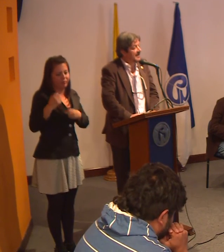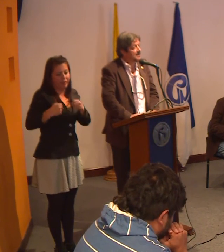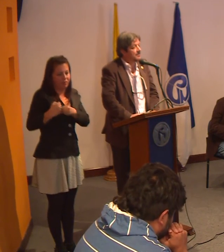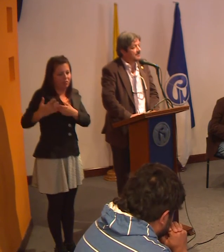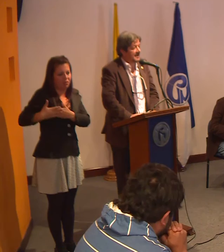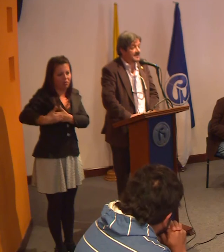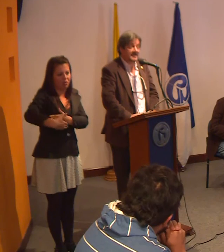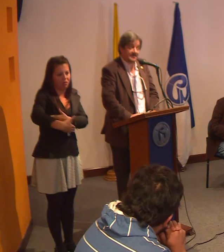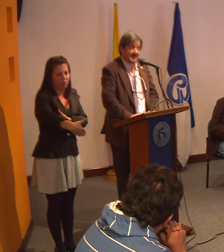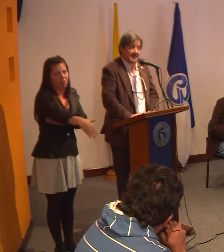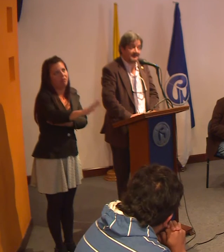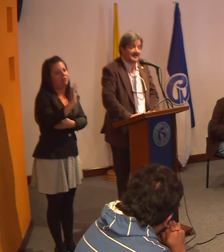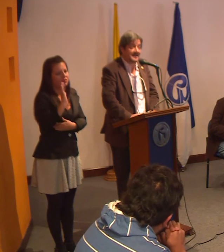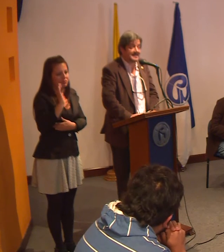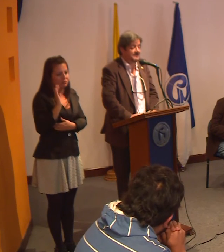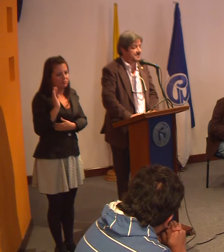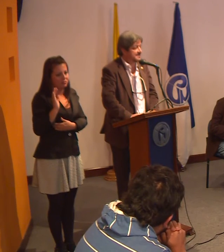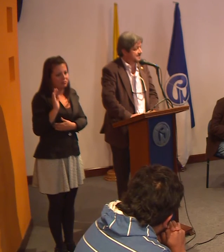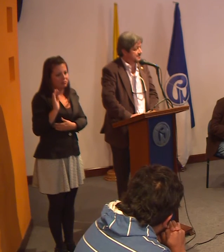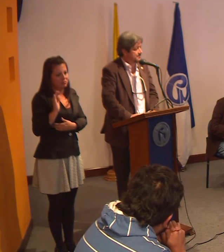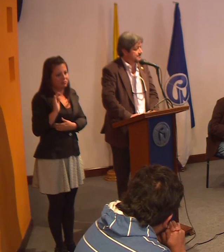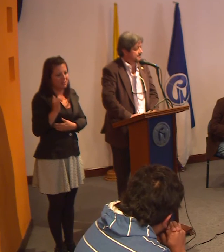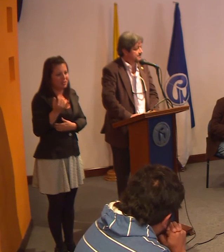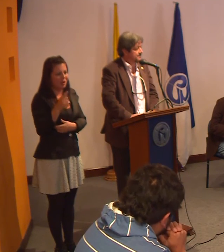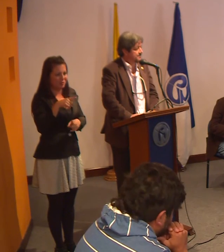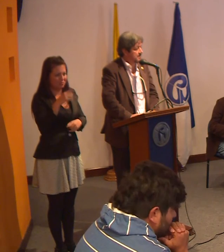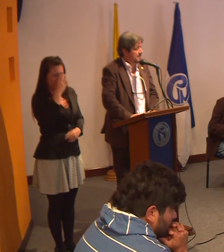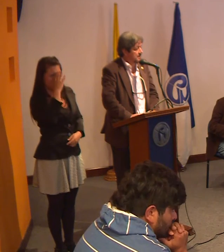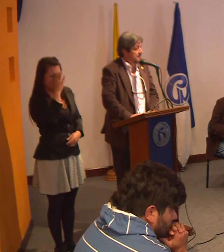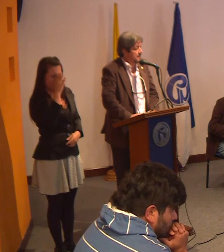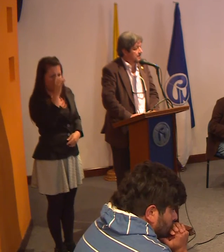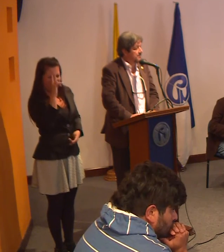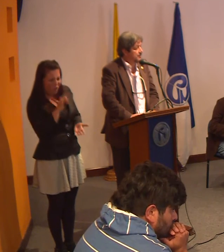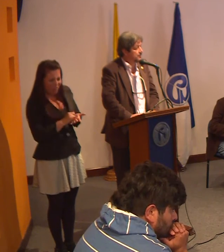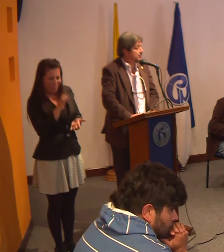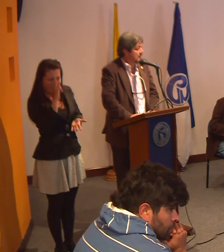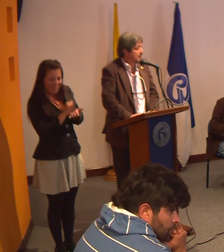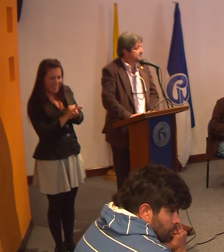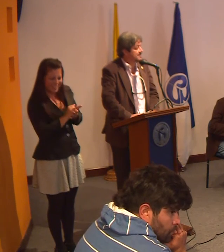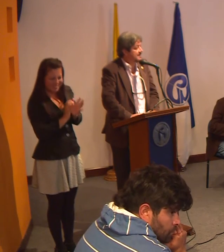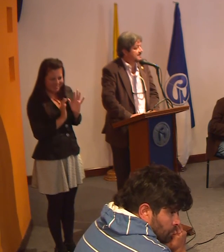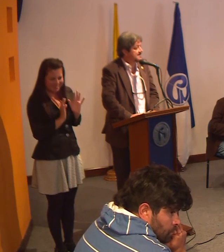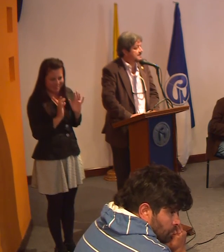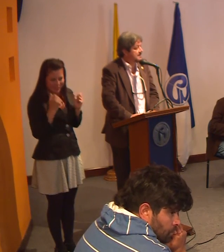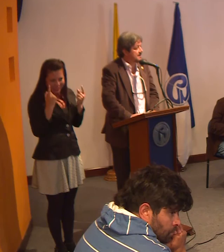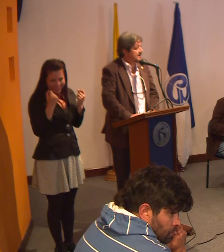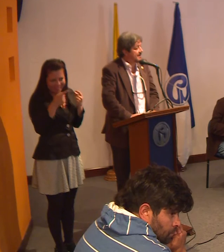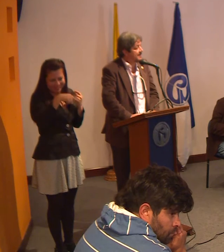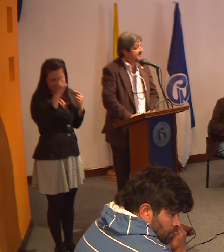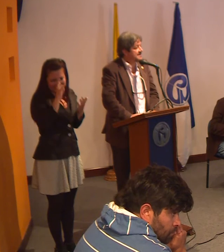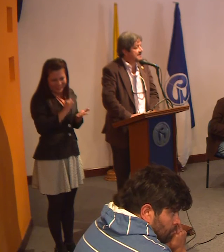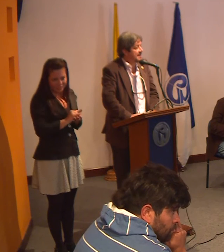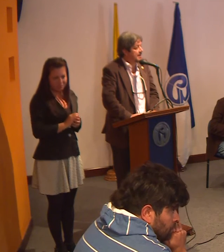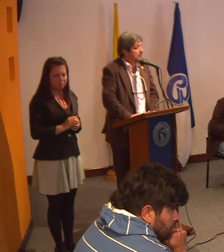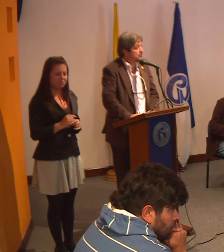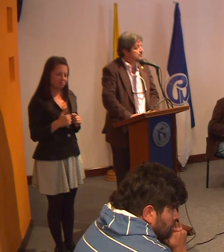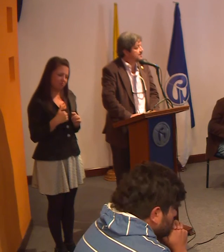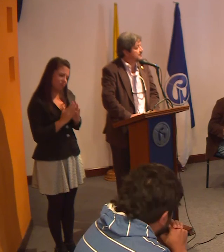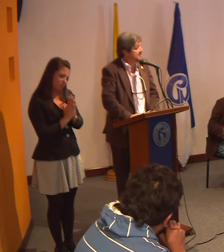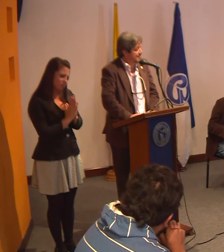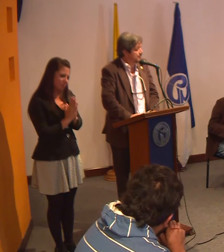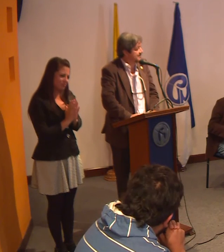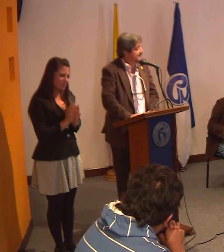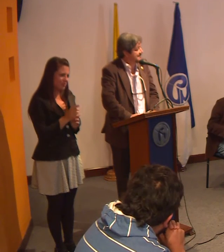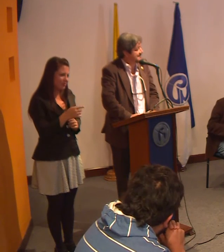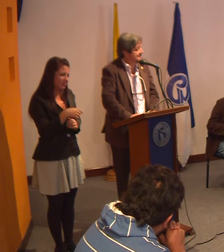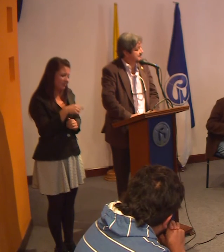es válido y respetable el escepticismo. Pero yo ruego a ustedes que piensen que en los